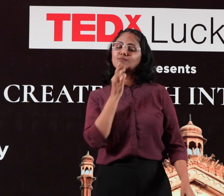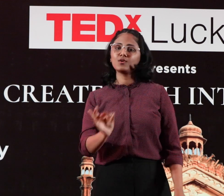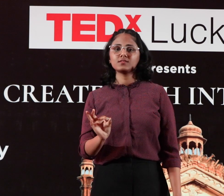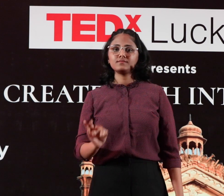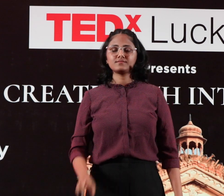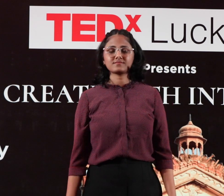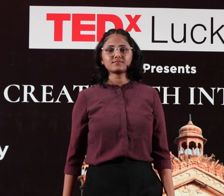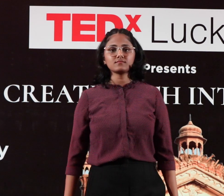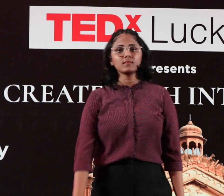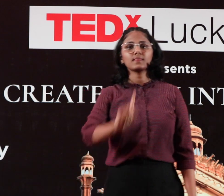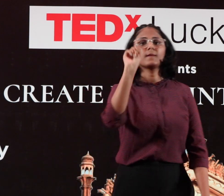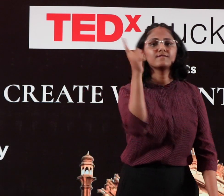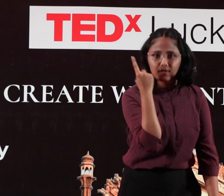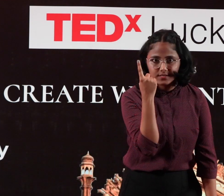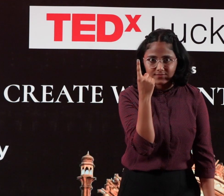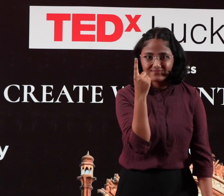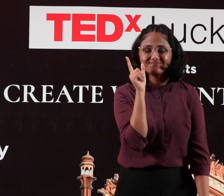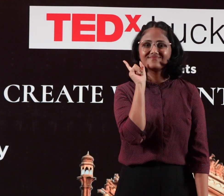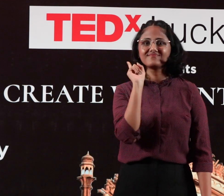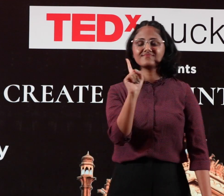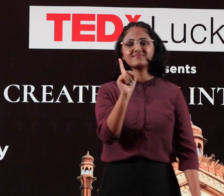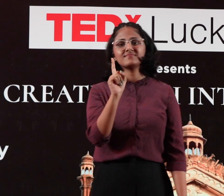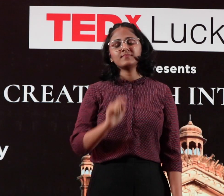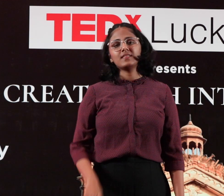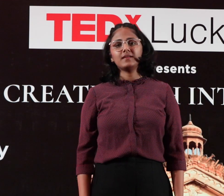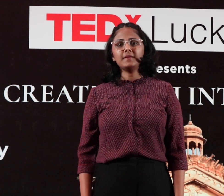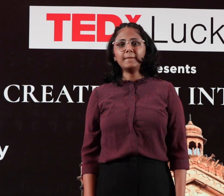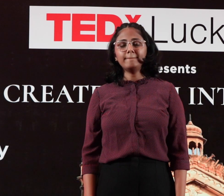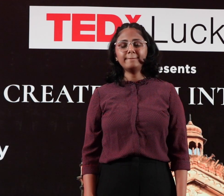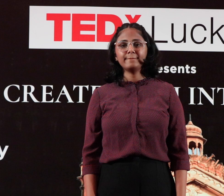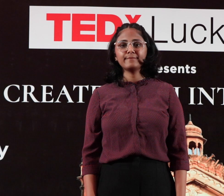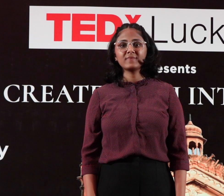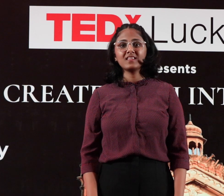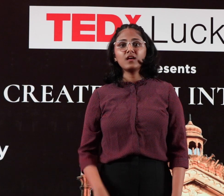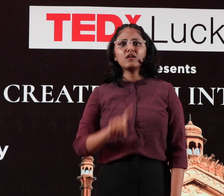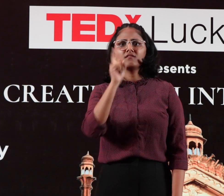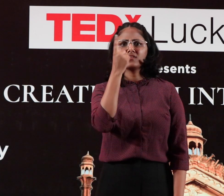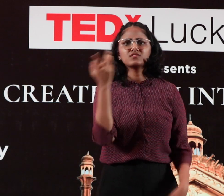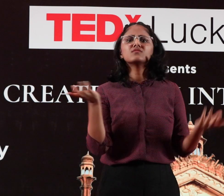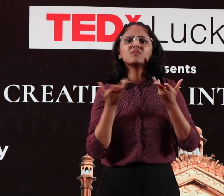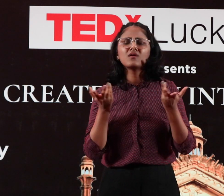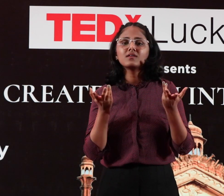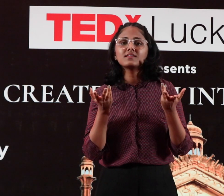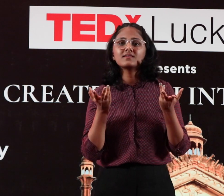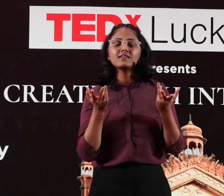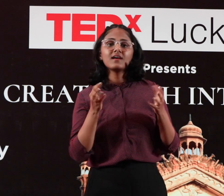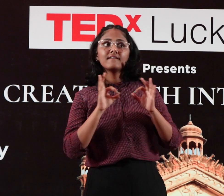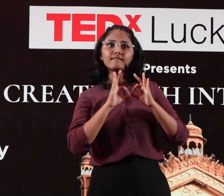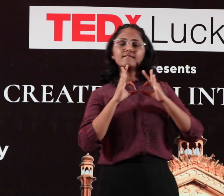क्योंकि सबसे पहला पिलर जो मैंने घर की बात की थी, वो सबसे पहला और महत्वपूर्ण पिलर है. जो माँ बाप वो सोशल स्टिग्मा में रहते हैं, जिन्हें